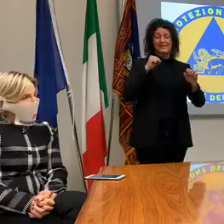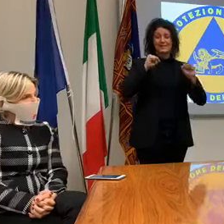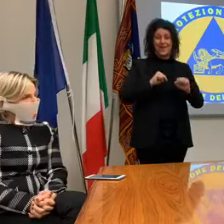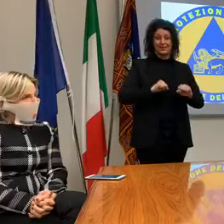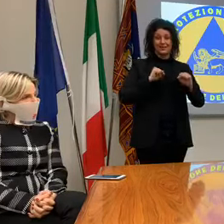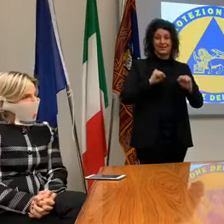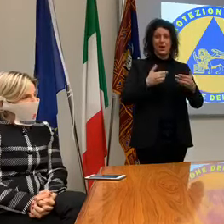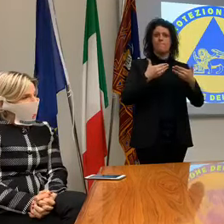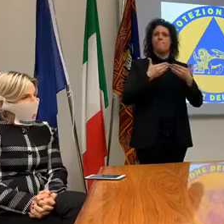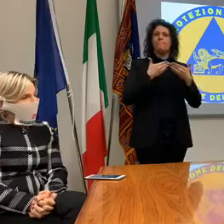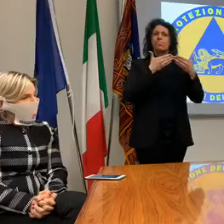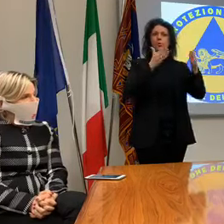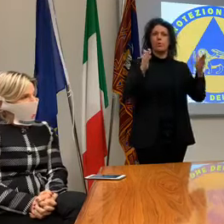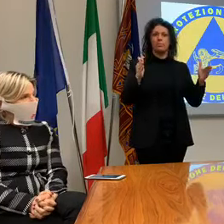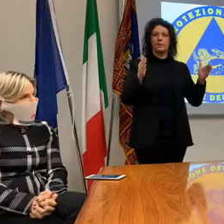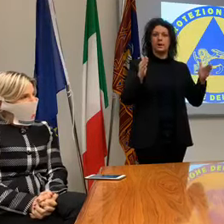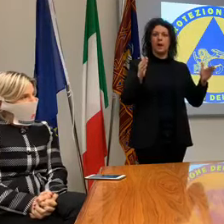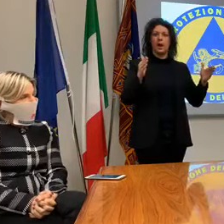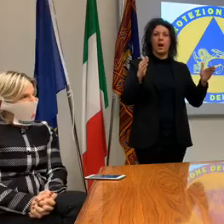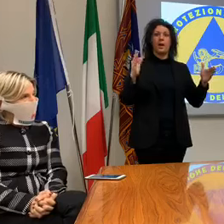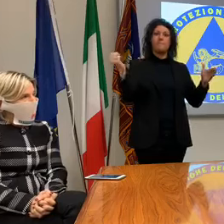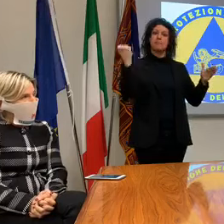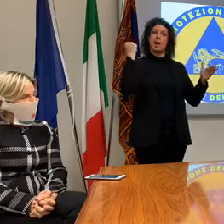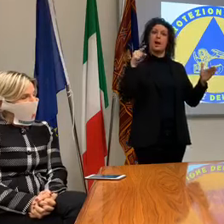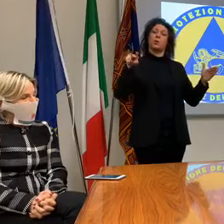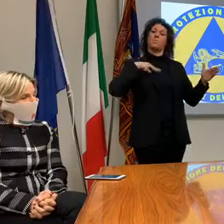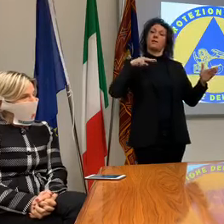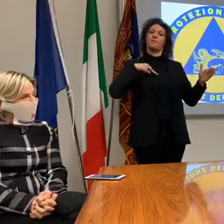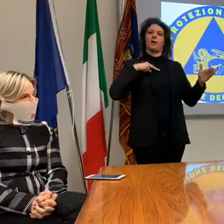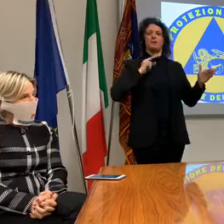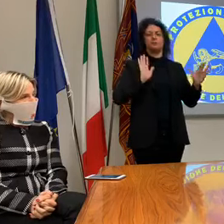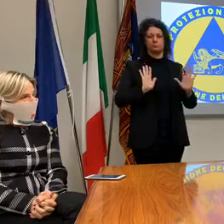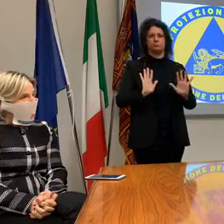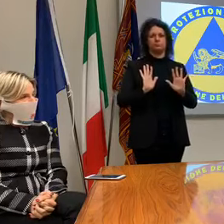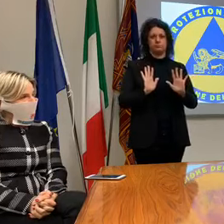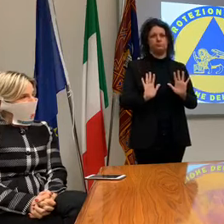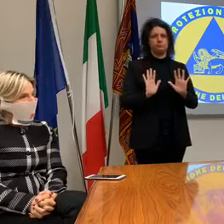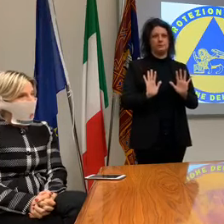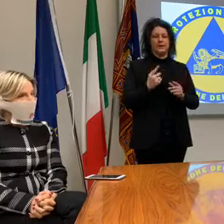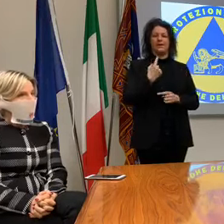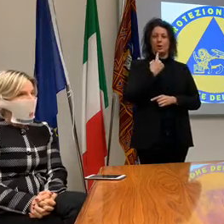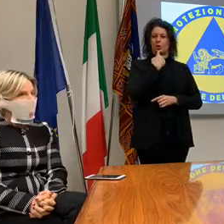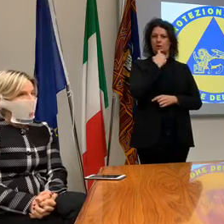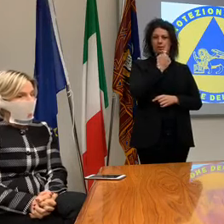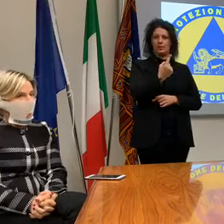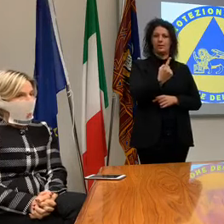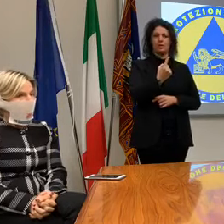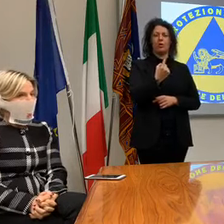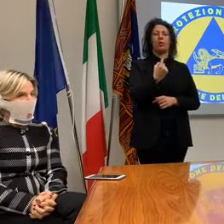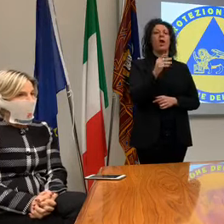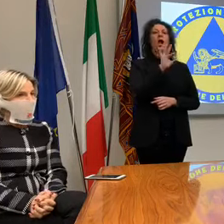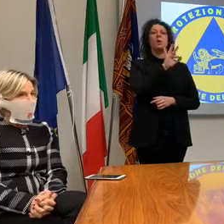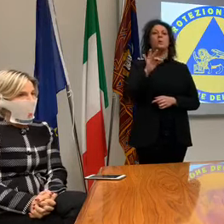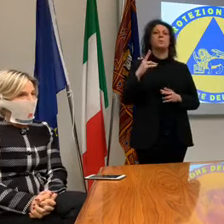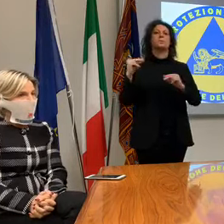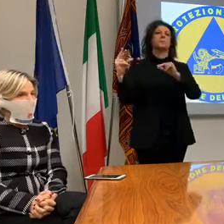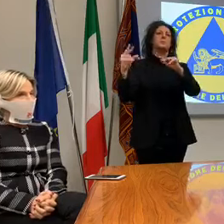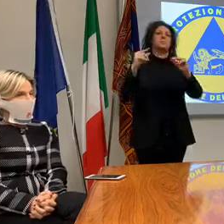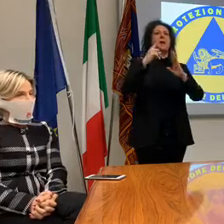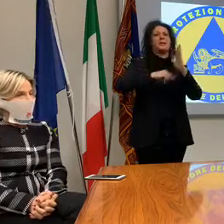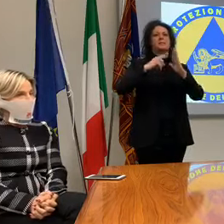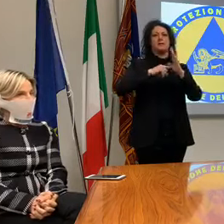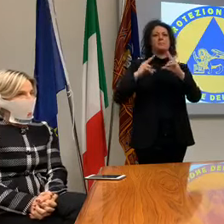è in mano ai privati ne passa di molto, ma non lo dico Nicolussi, lo dico a tutti quelli che hanno romanzato questa storia per mesi.